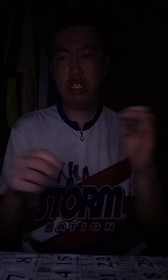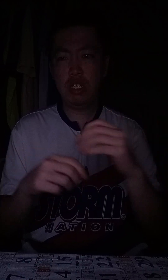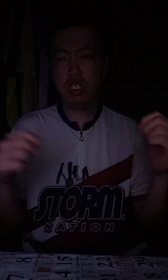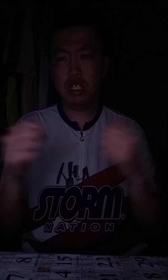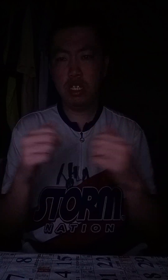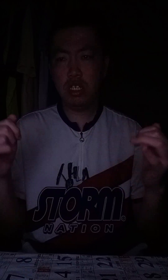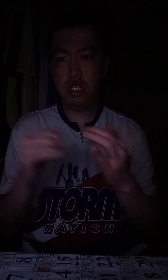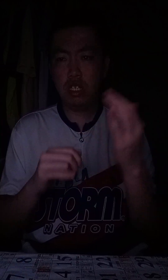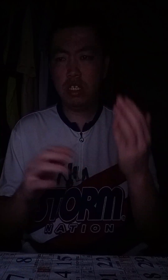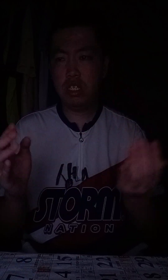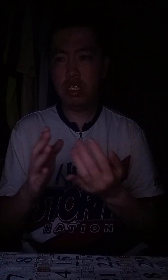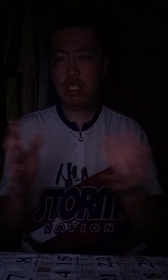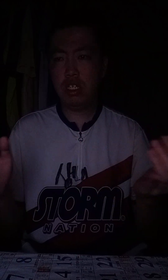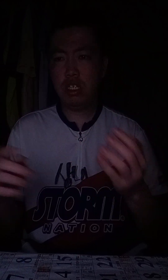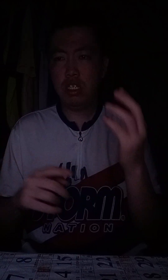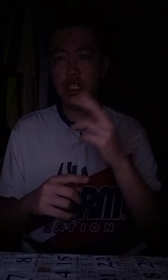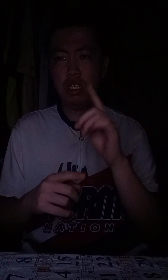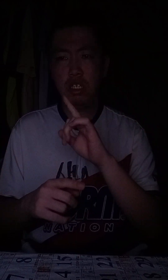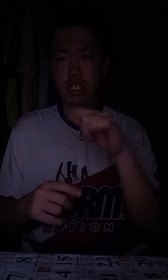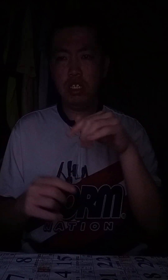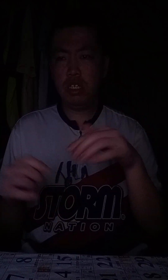사고가 언제 또다시 발생할지 모를 일입니다.